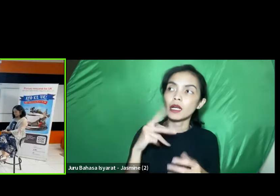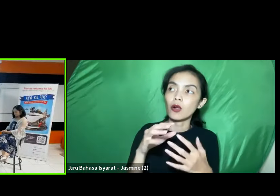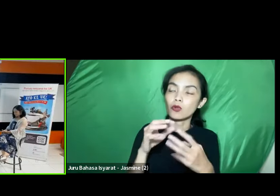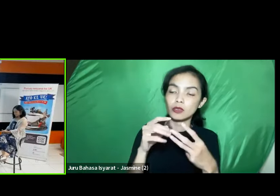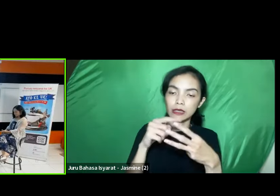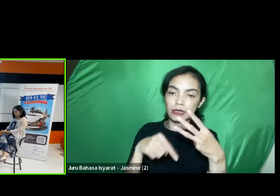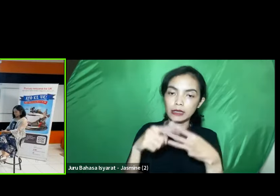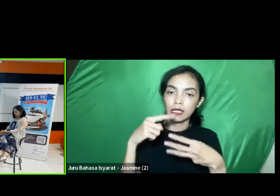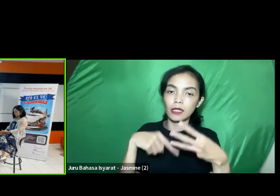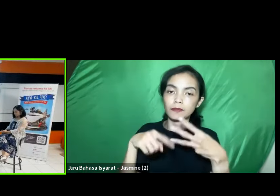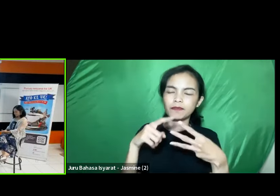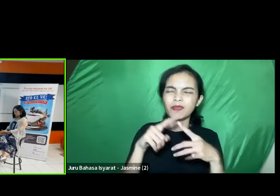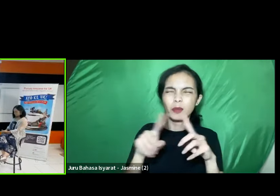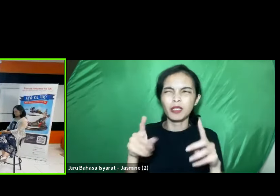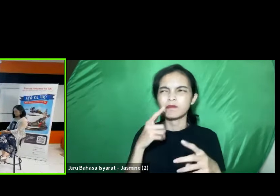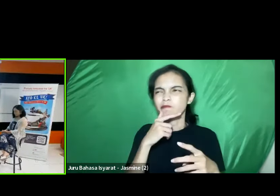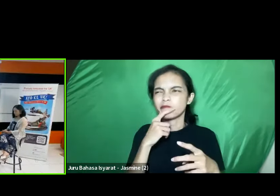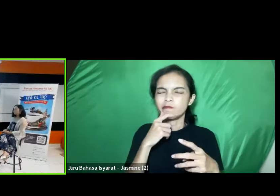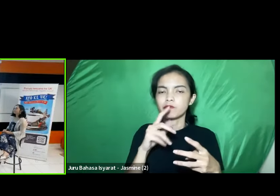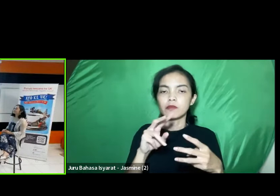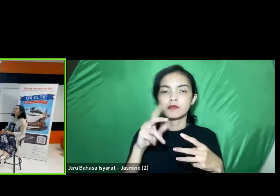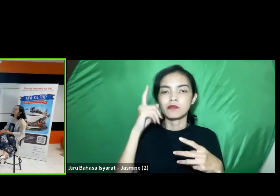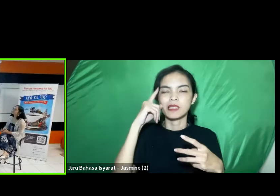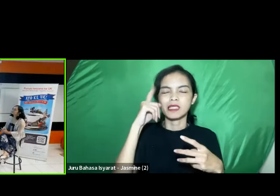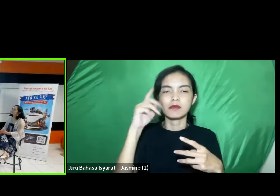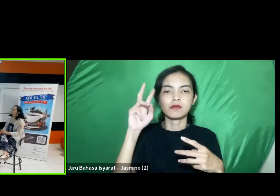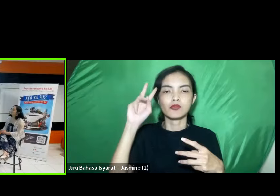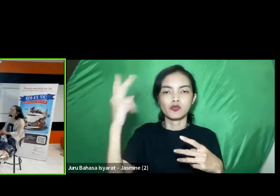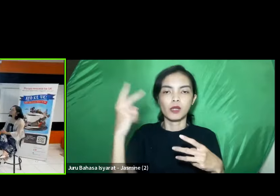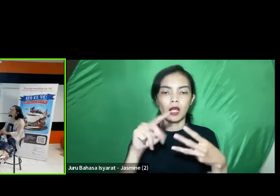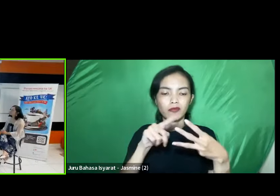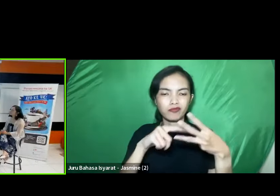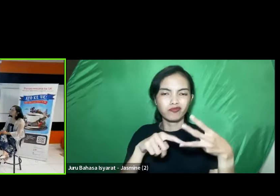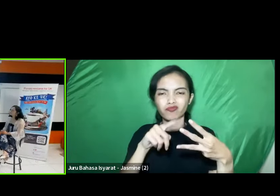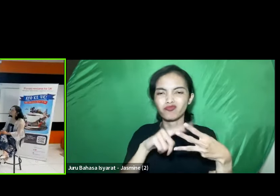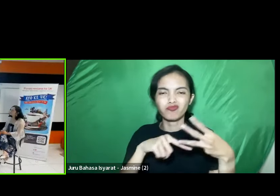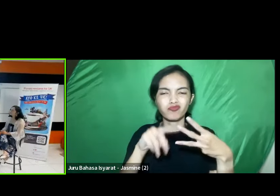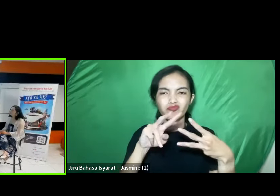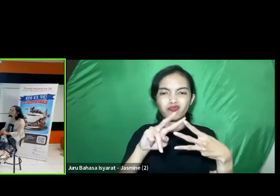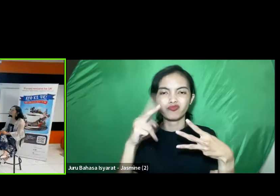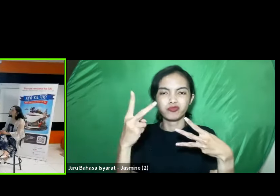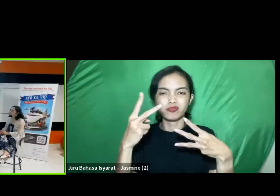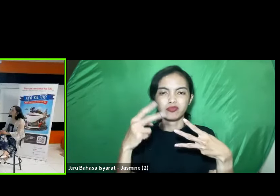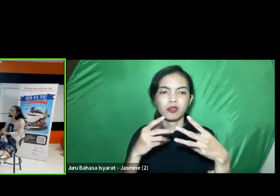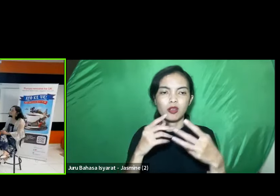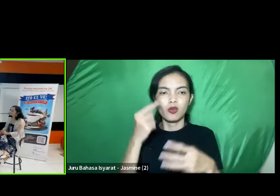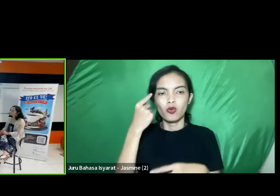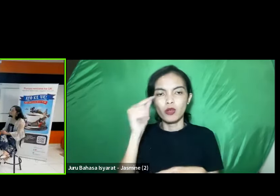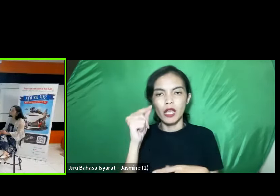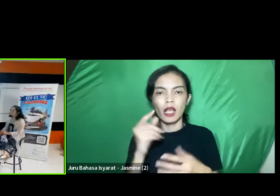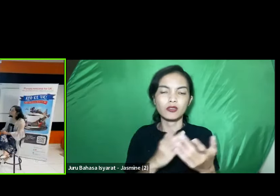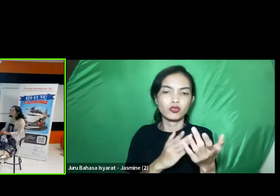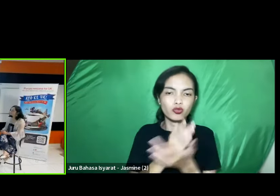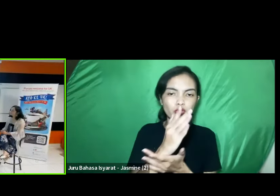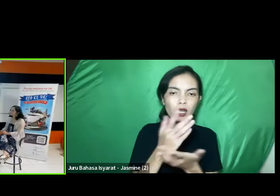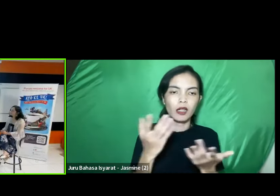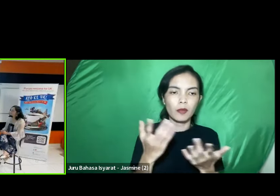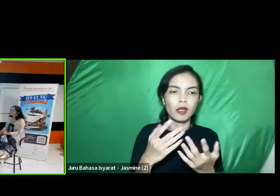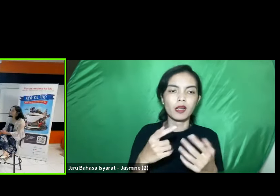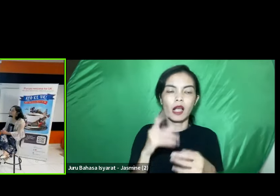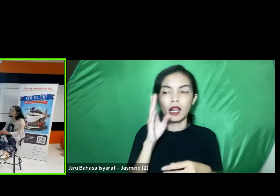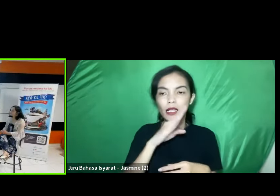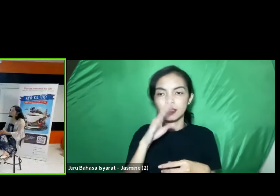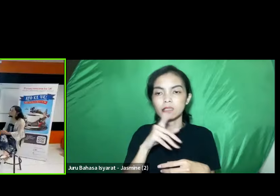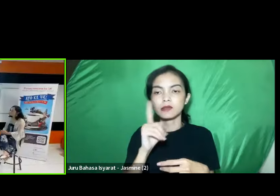pilihan ini however I want to change my course and University choice This is the